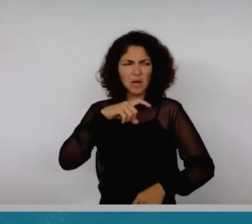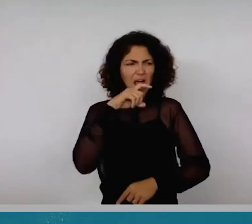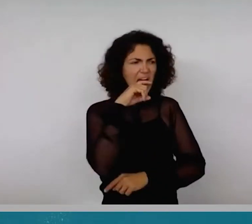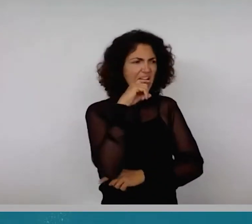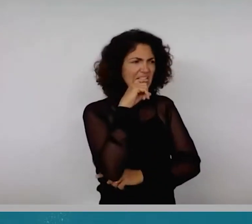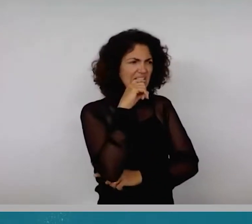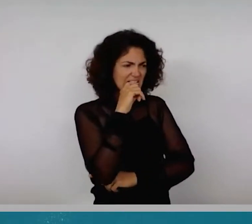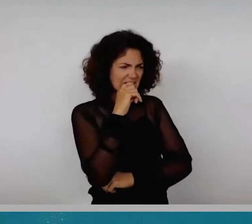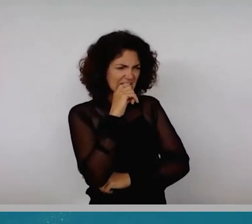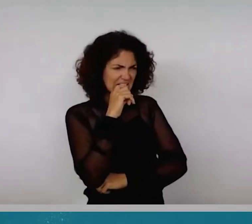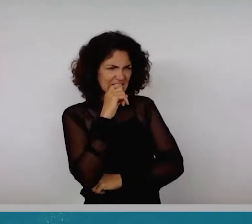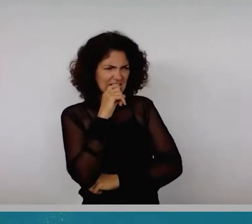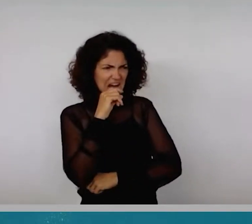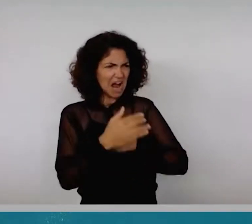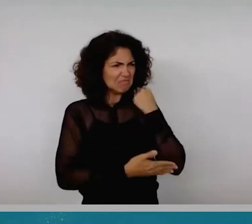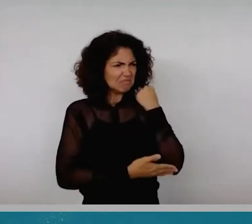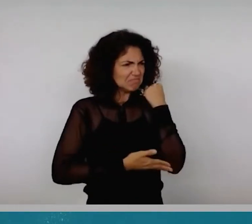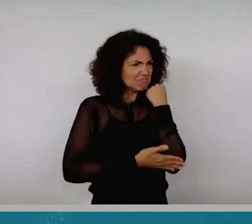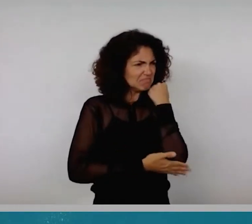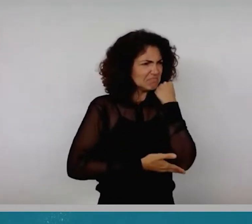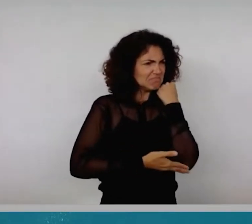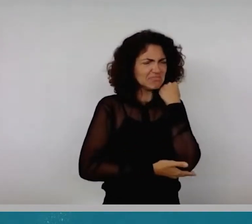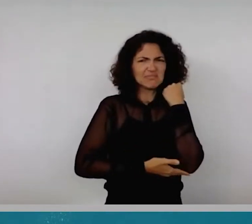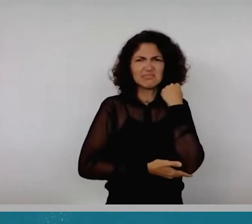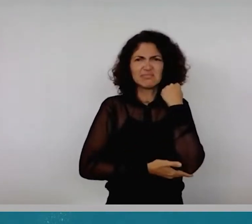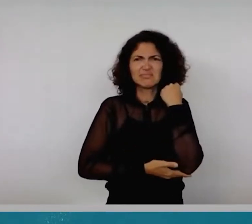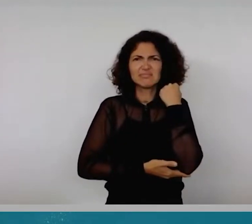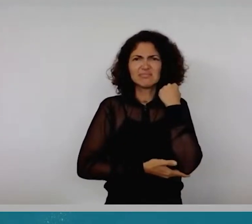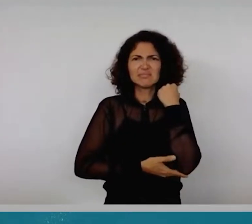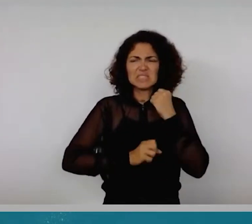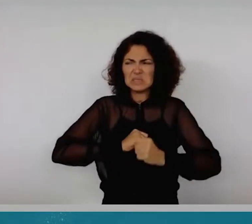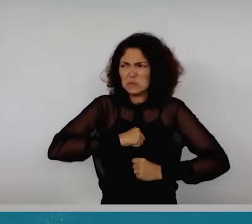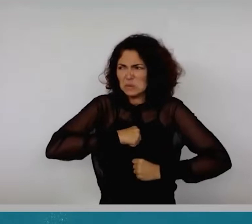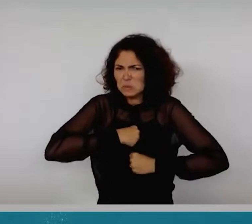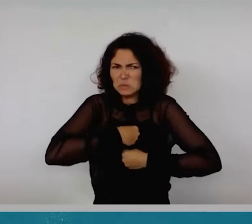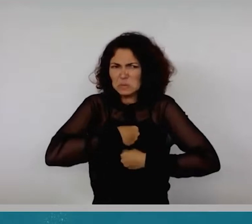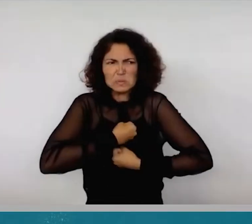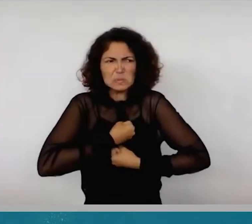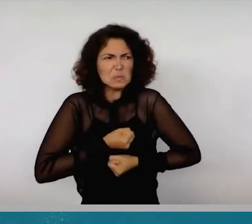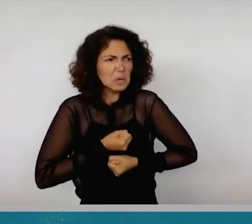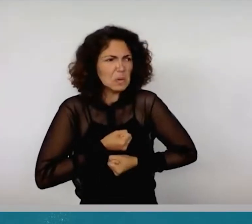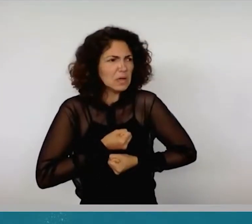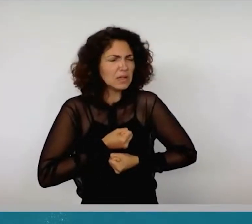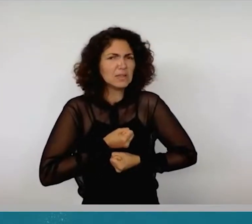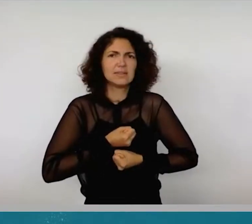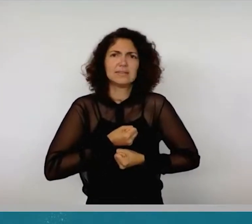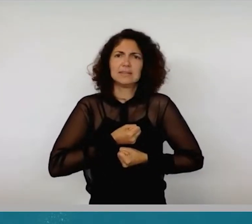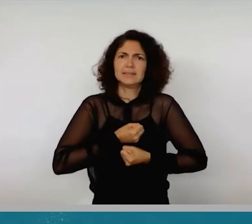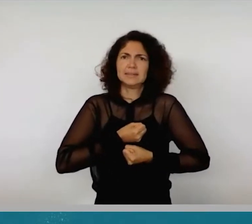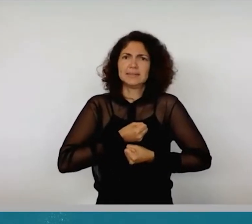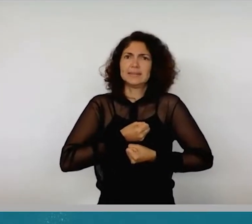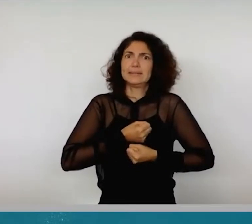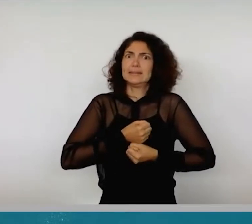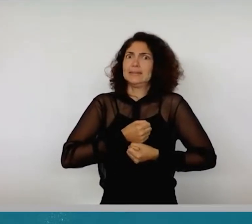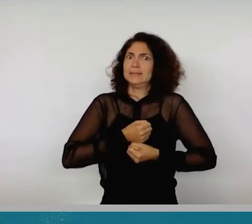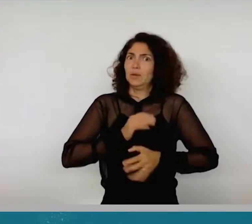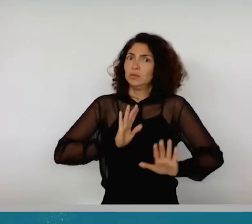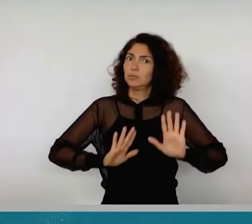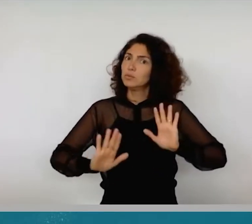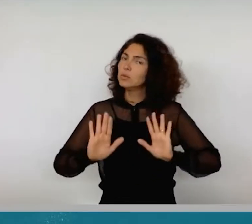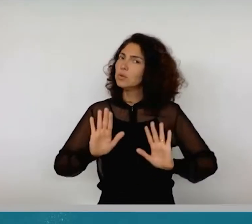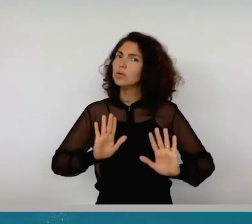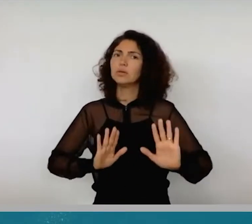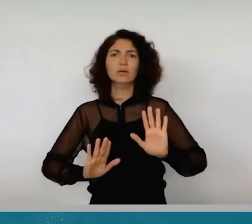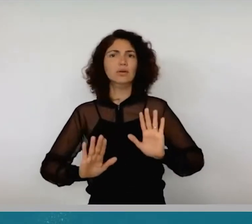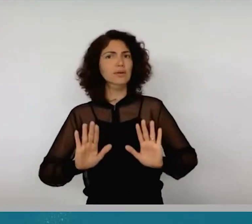ciúme dentro de mim, às vezes um ódio mortal. Irmãos, tudo isso tudo é